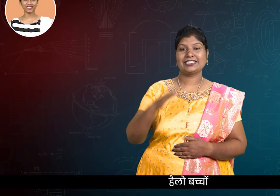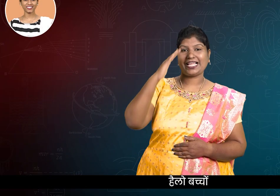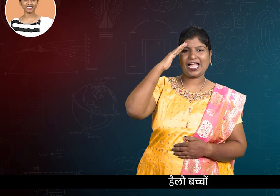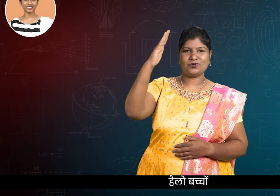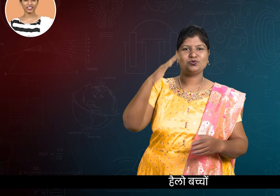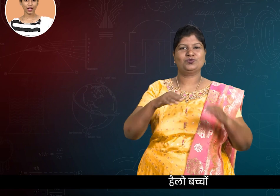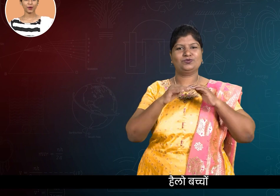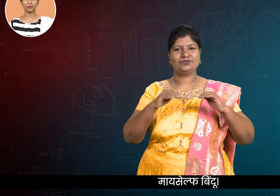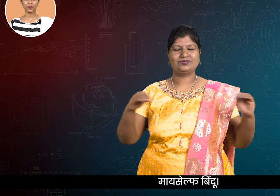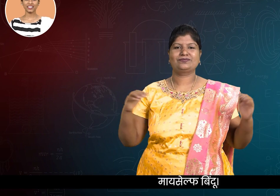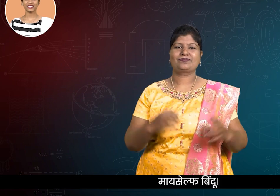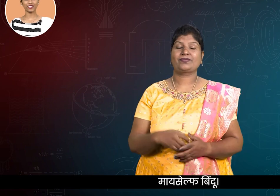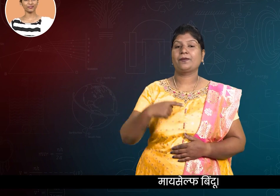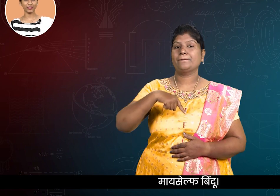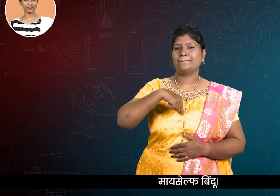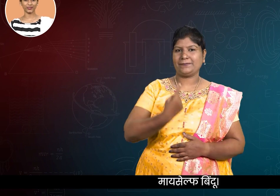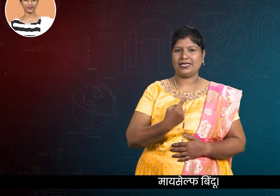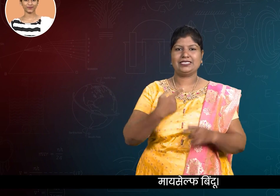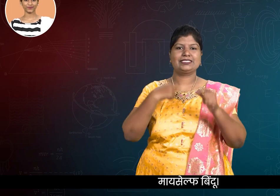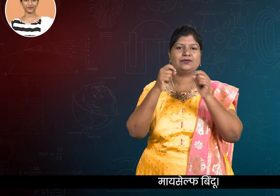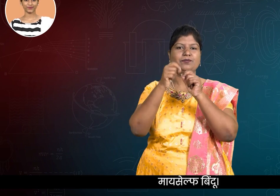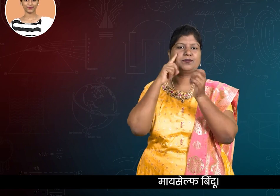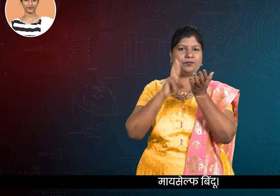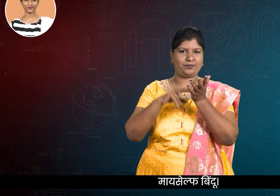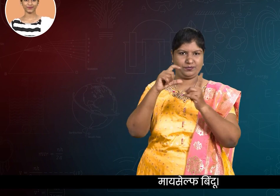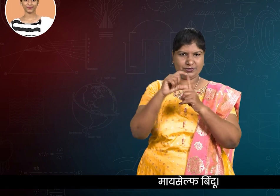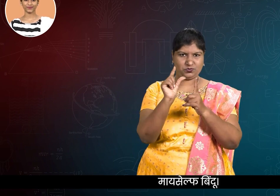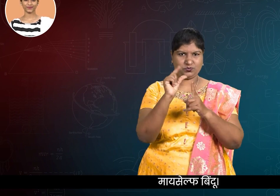हेलो बच्चों, मेरा नाम है बिंदु।